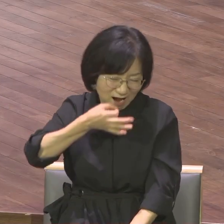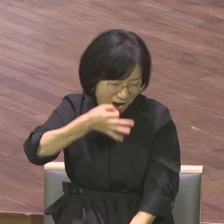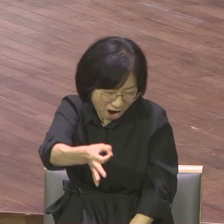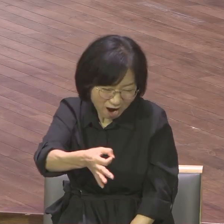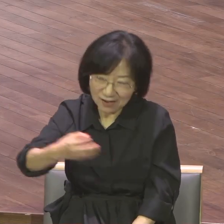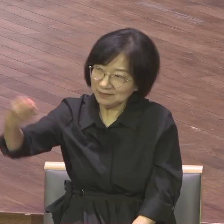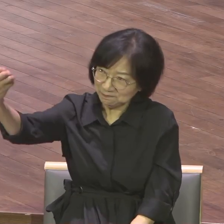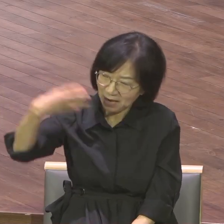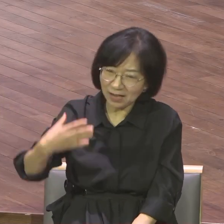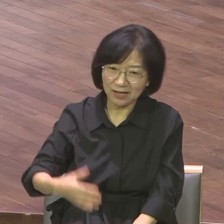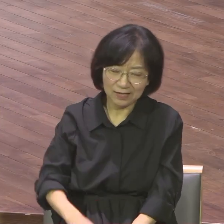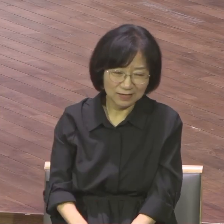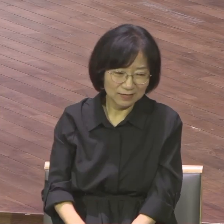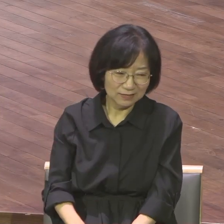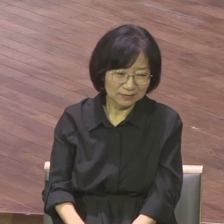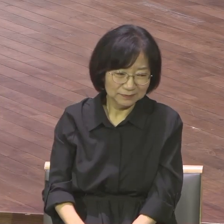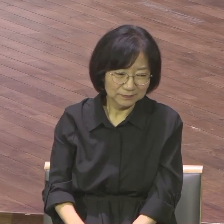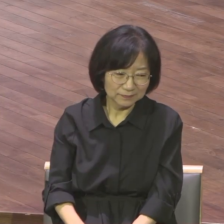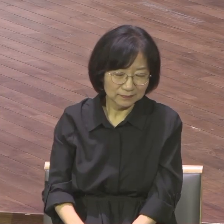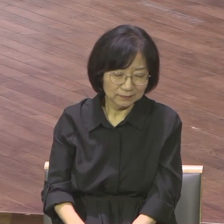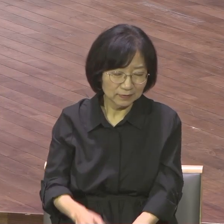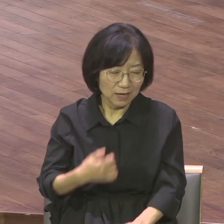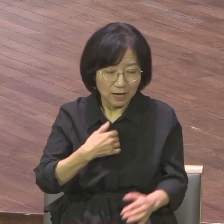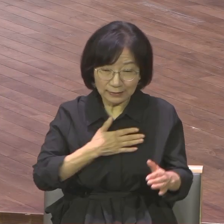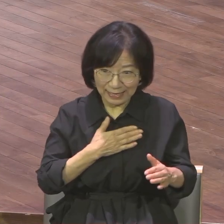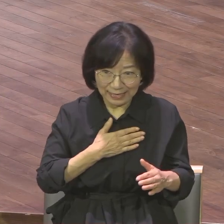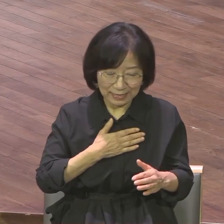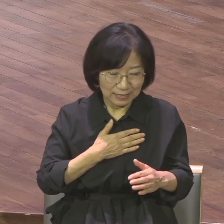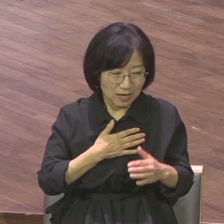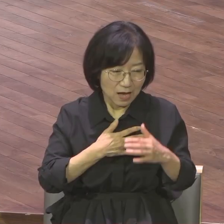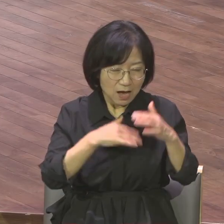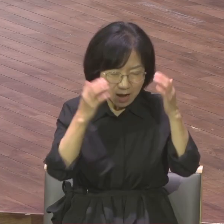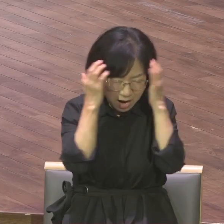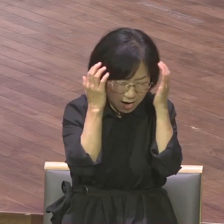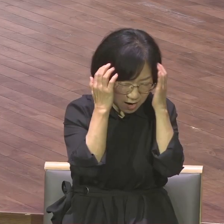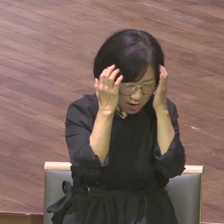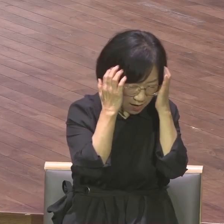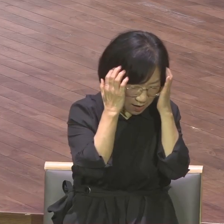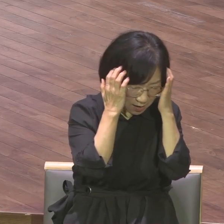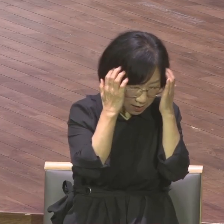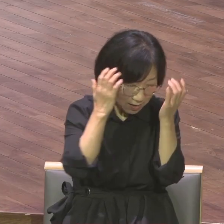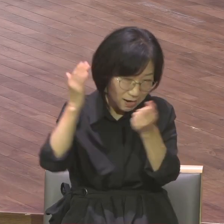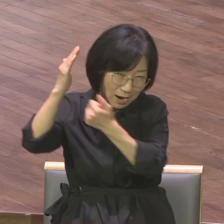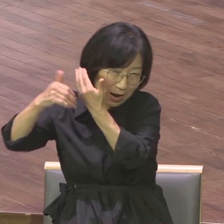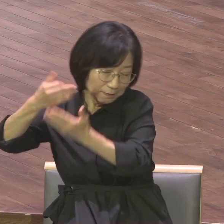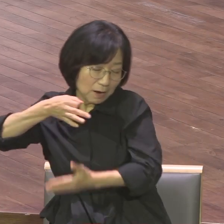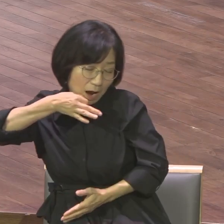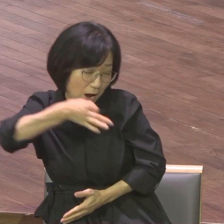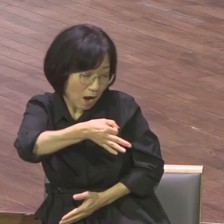고난 중에 있는 나를 향해서 큰 소리 외쳐요. 뭐라고 외칩니까?